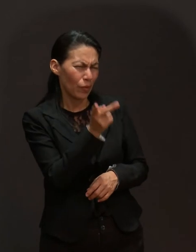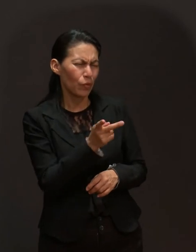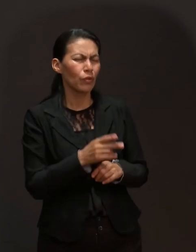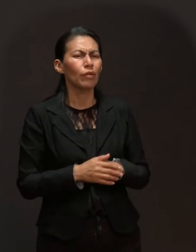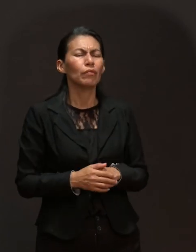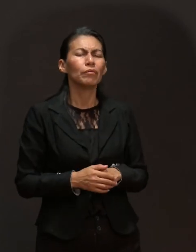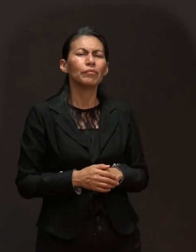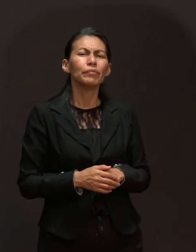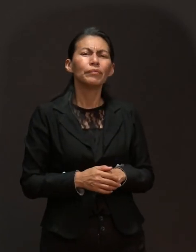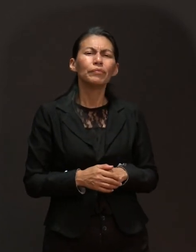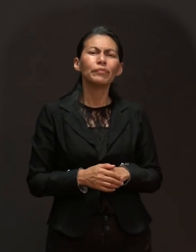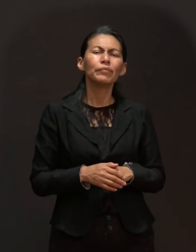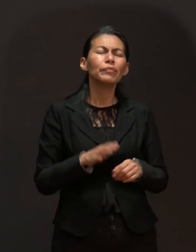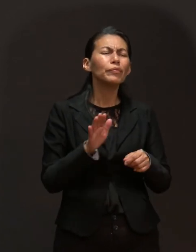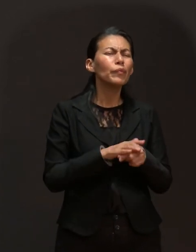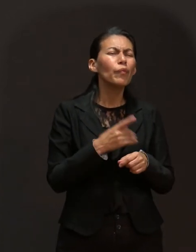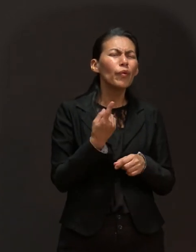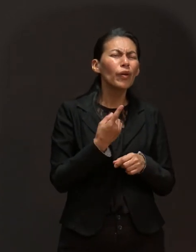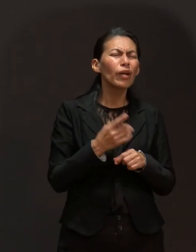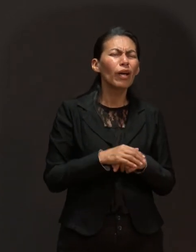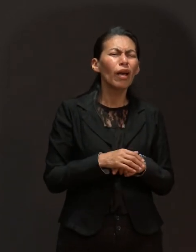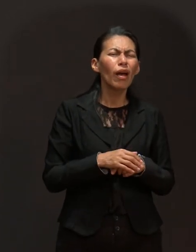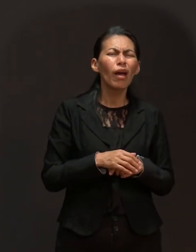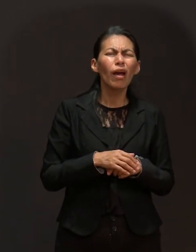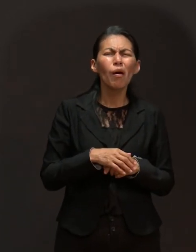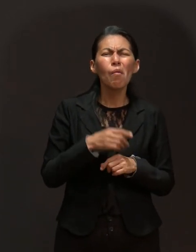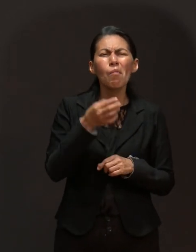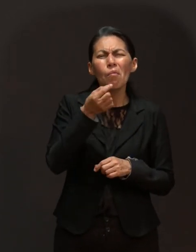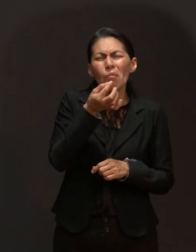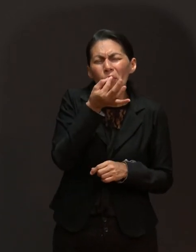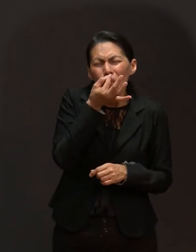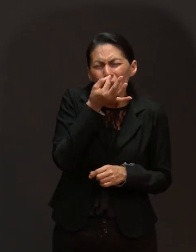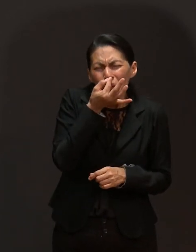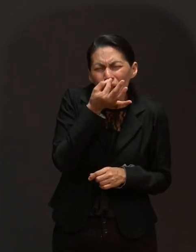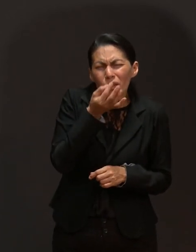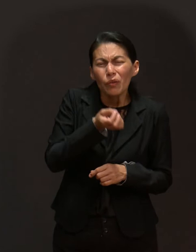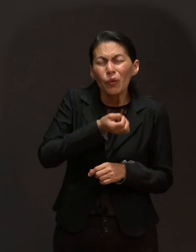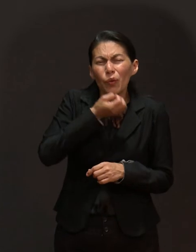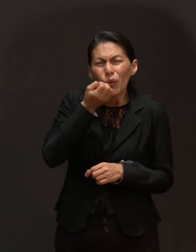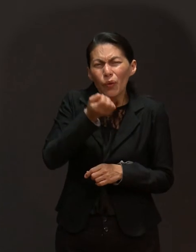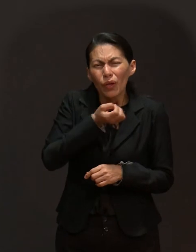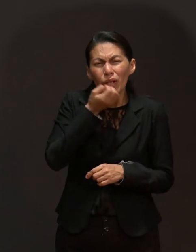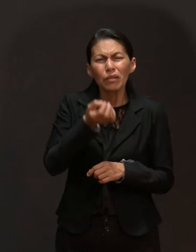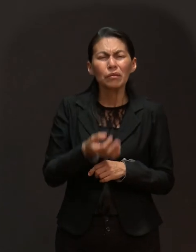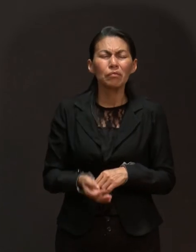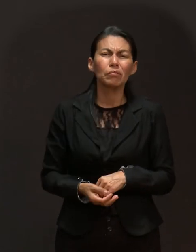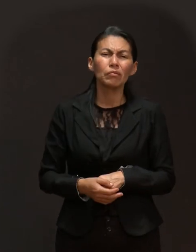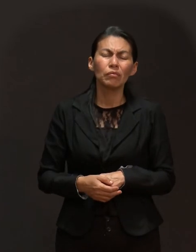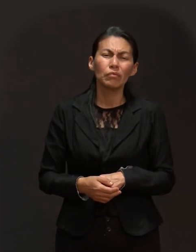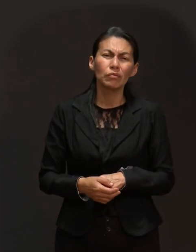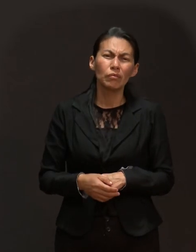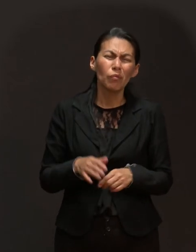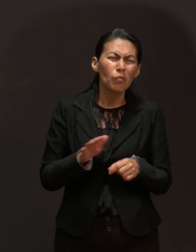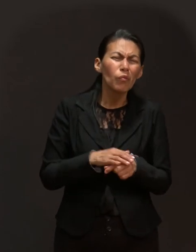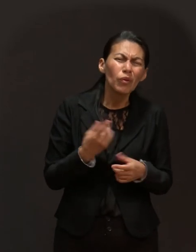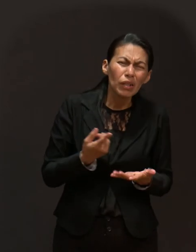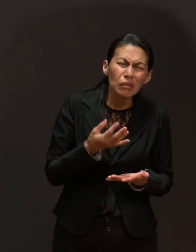pregunta porque en general oramos tan poco cuando tenemos